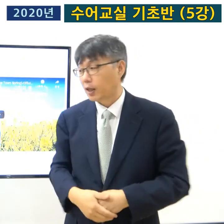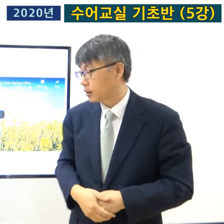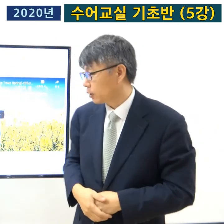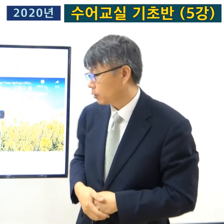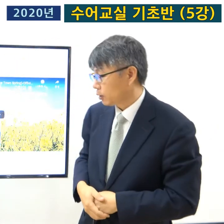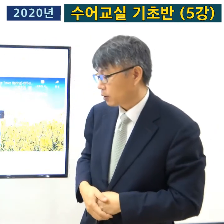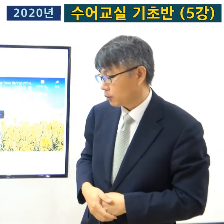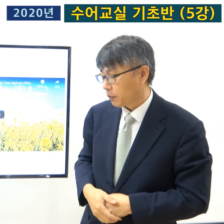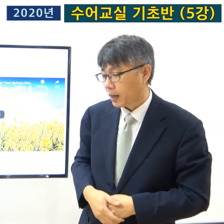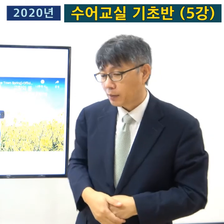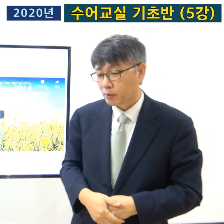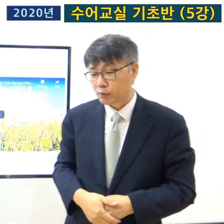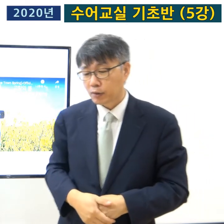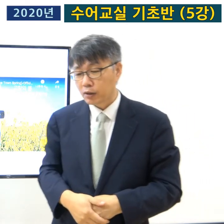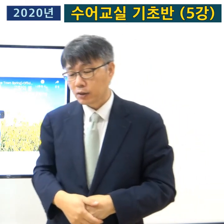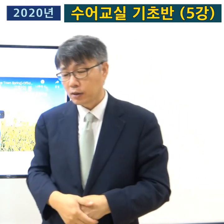그래서 바람이 불면